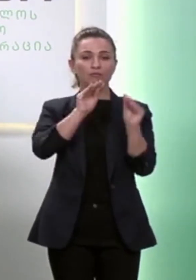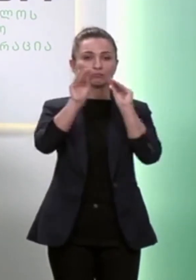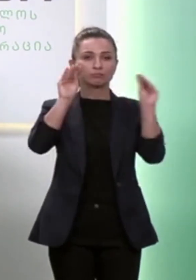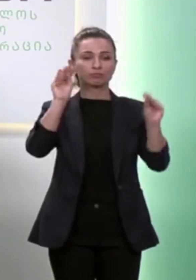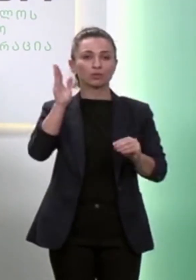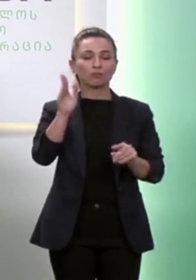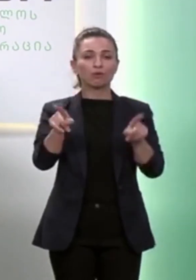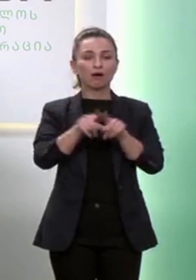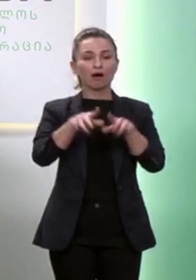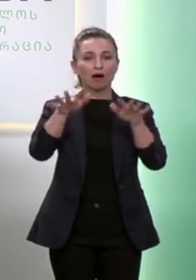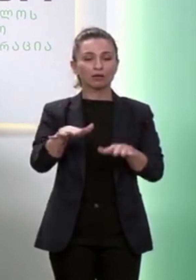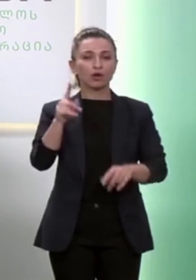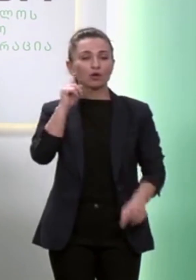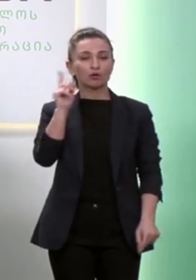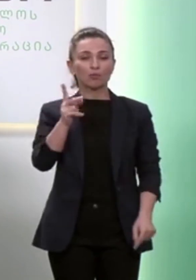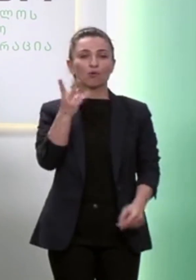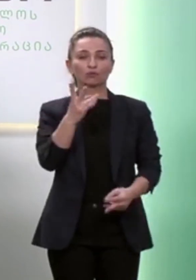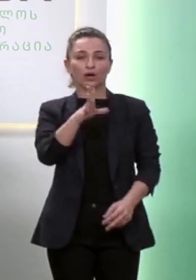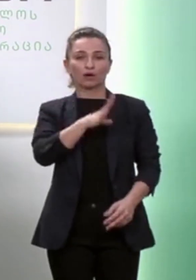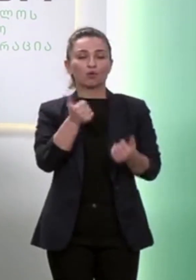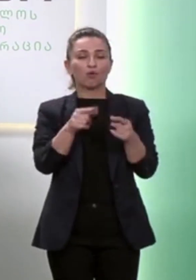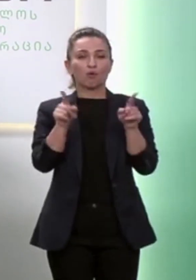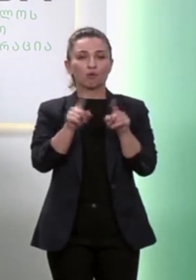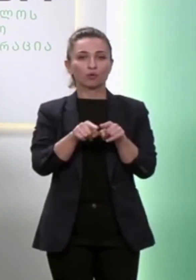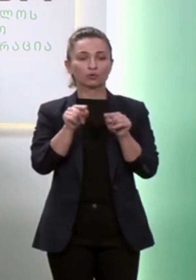განთავსებული იქნება იმდაგვარად, რომ მოხდეს როგორც